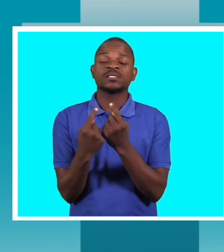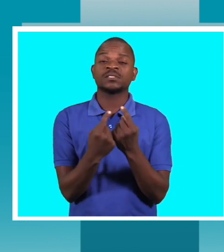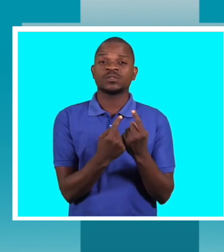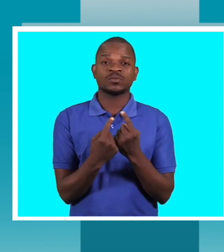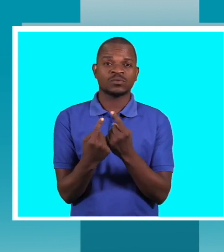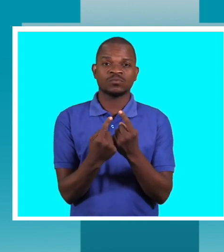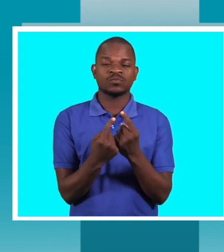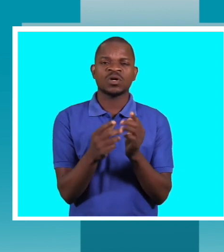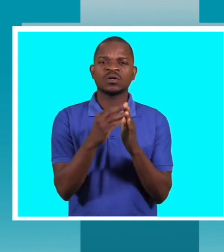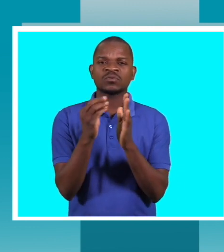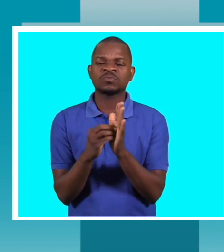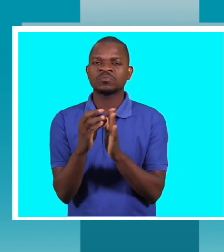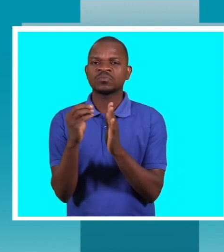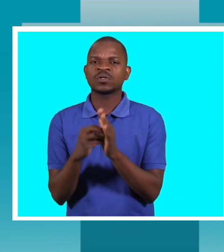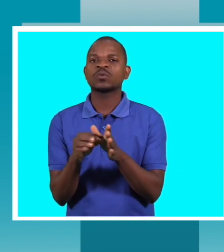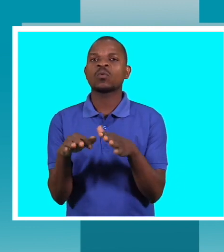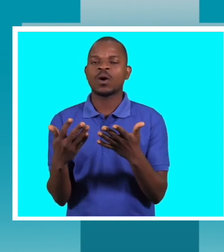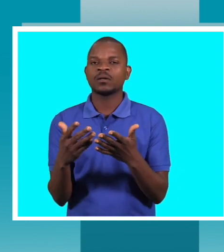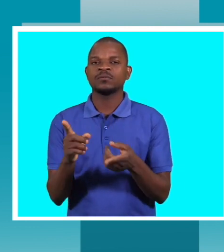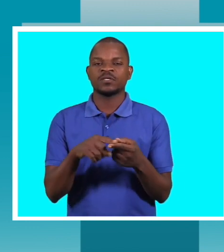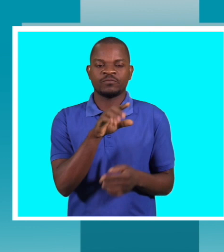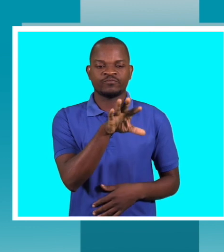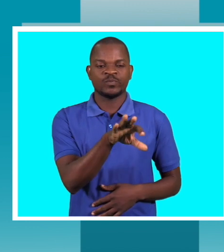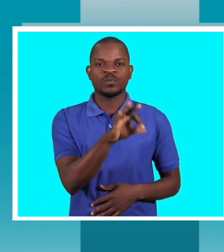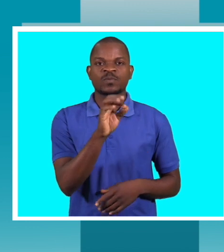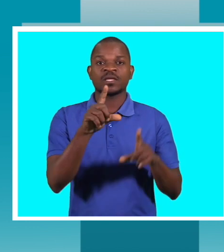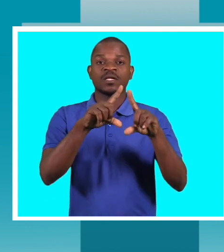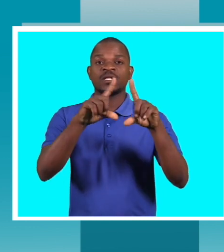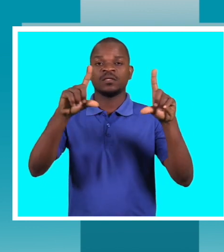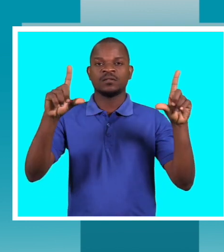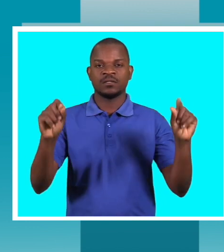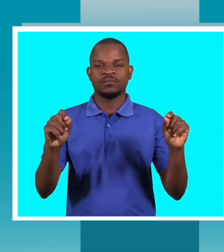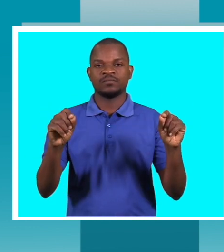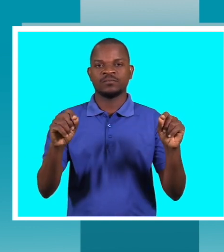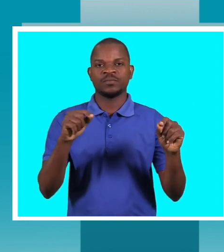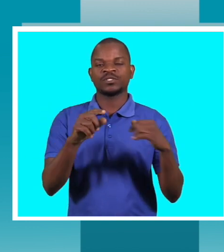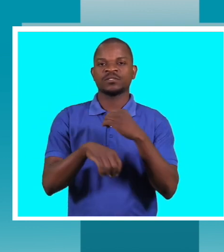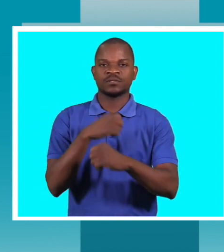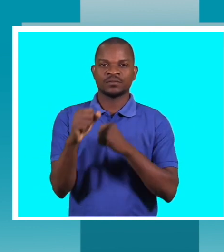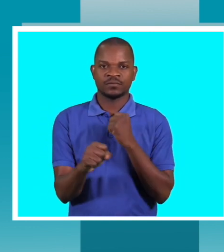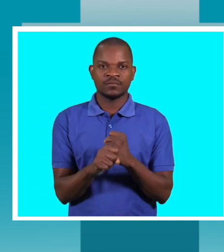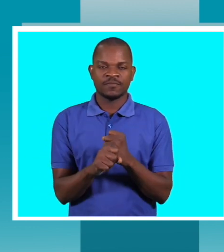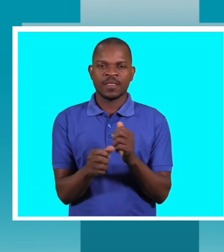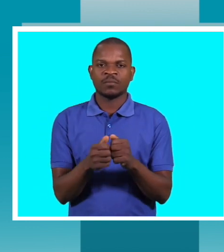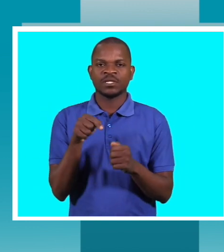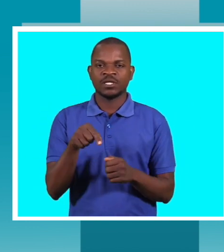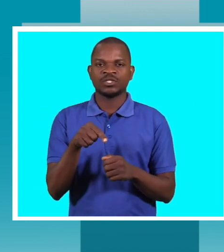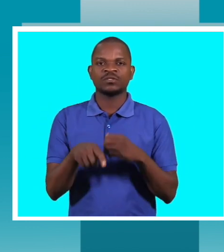dos resultados e o lema identificado para o ano. Então, desta vez, identificamos a